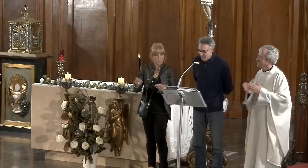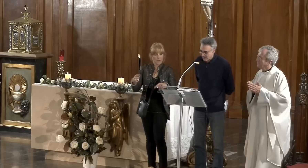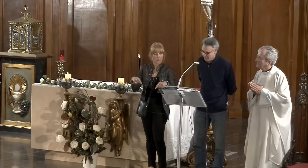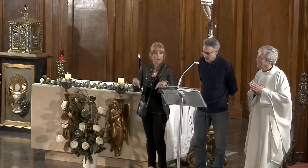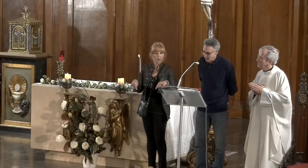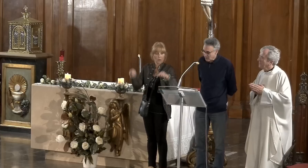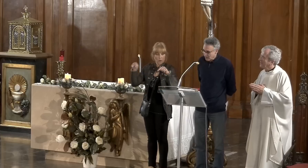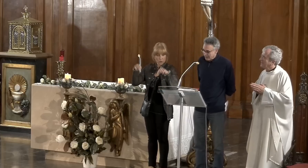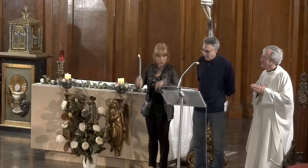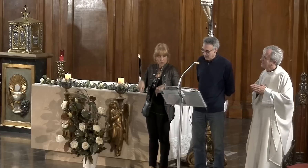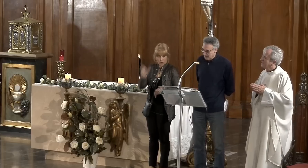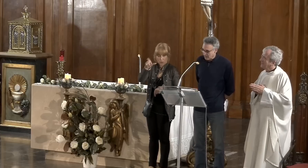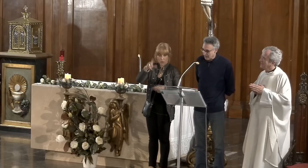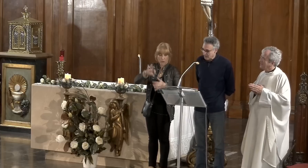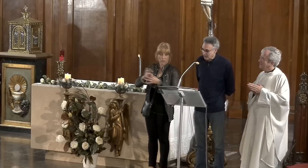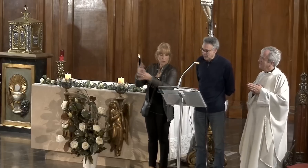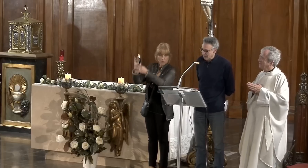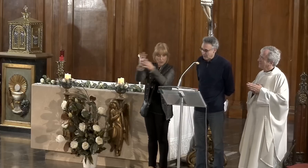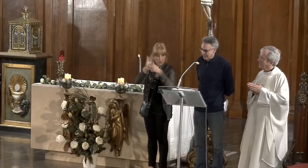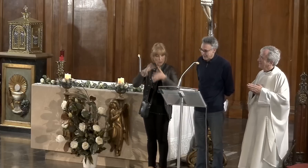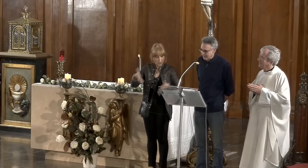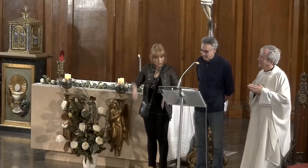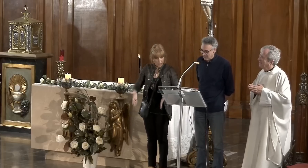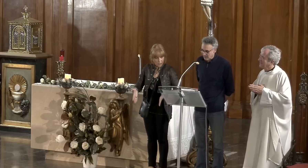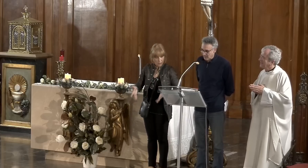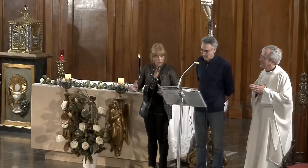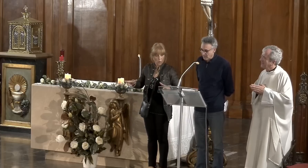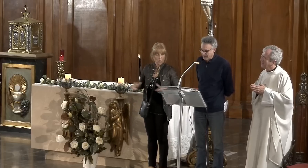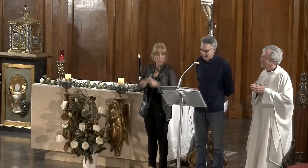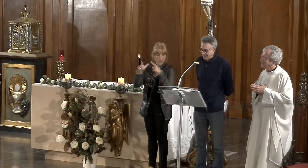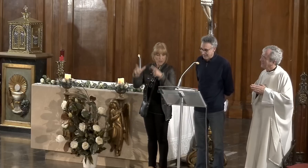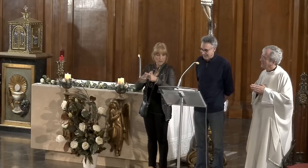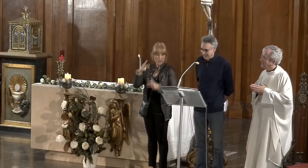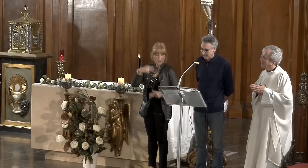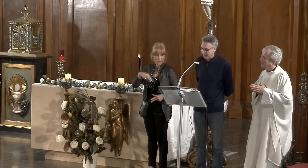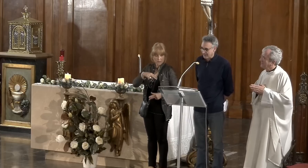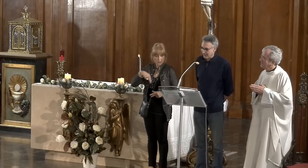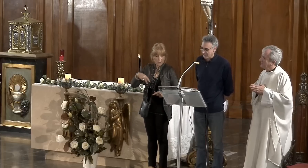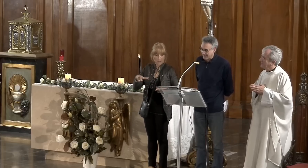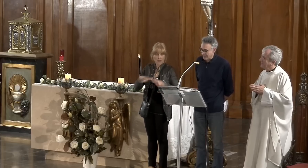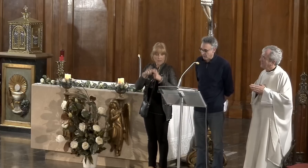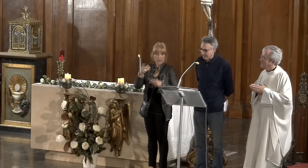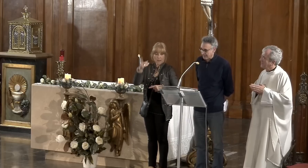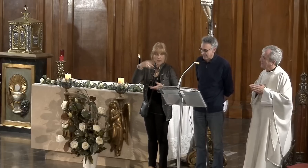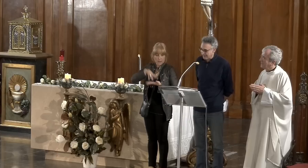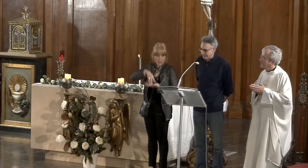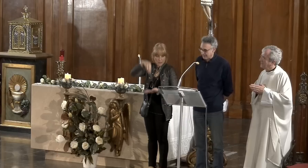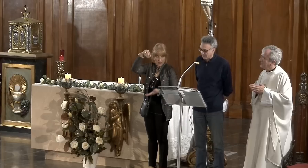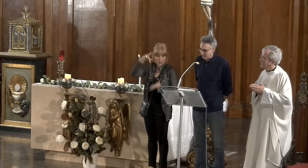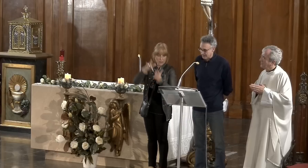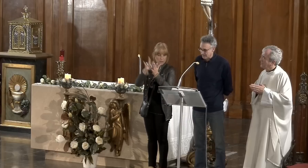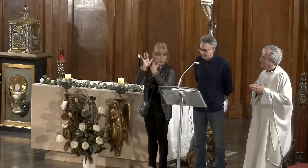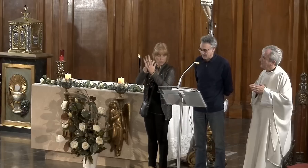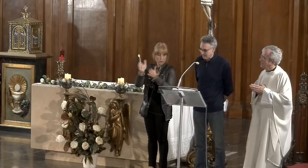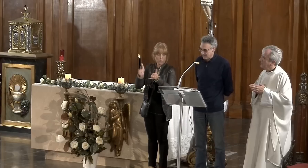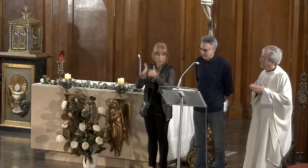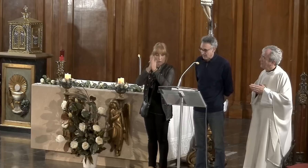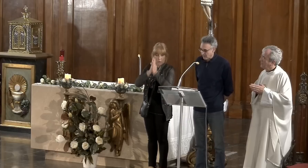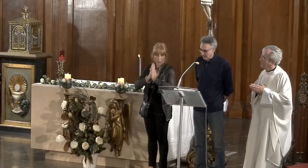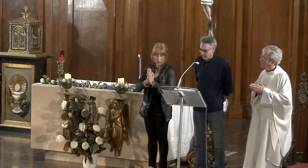por todos los que hoy nos hemos reunido aquí como comunidad cristiana para celebrar la Eucaristía de Jesús oremos